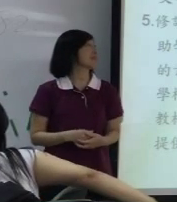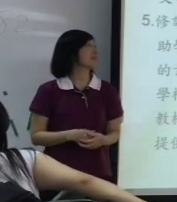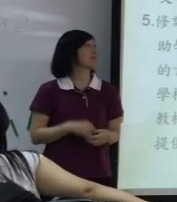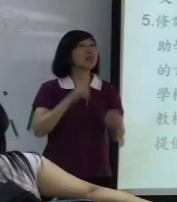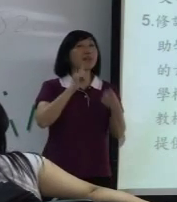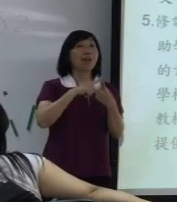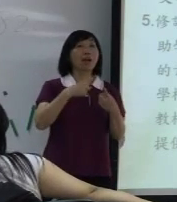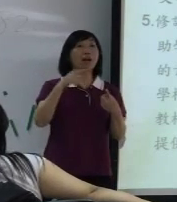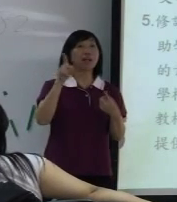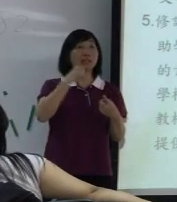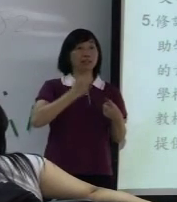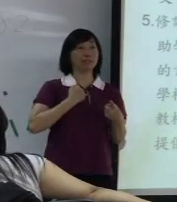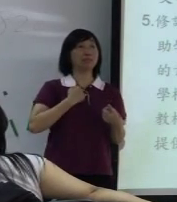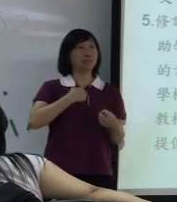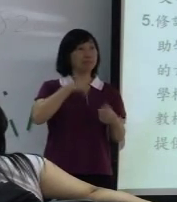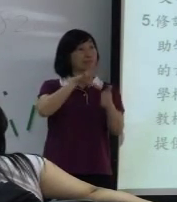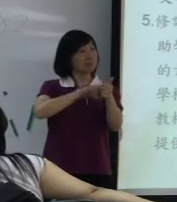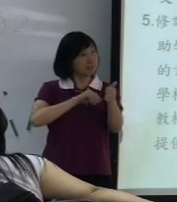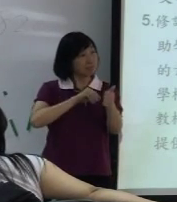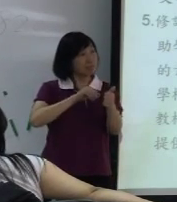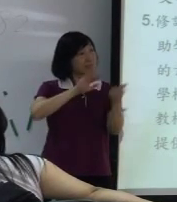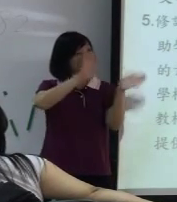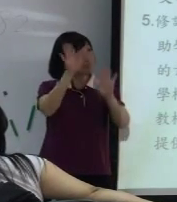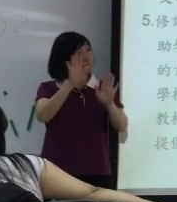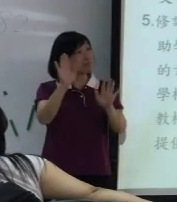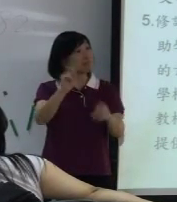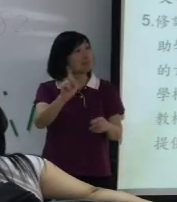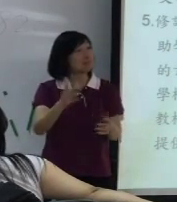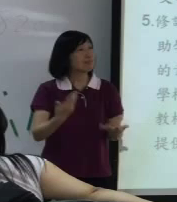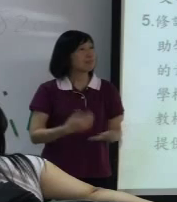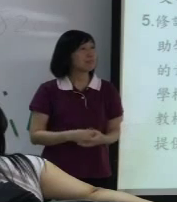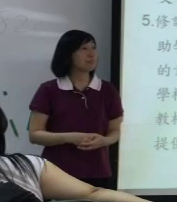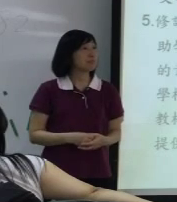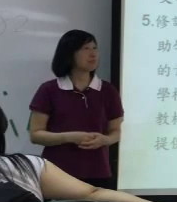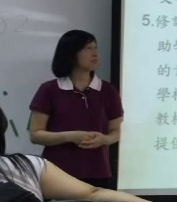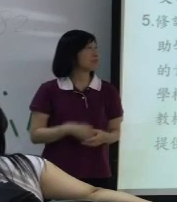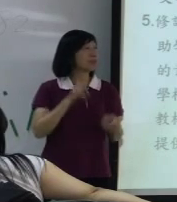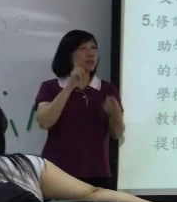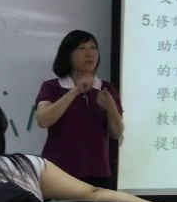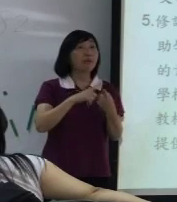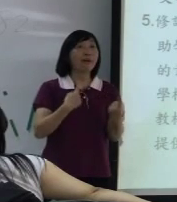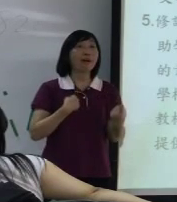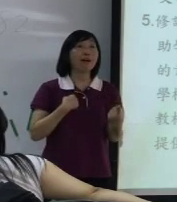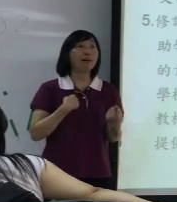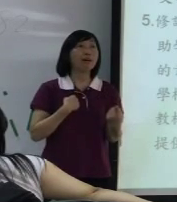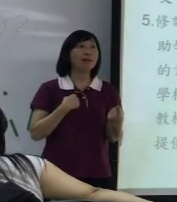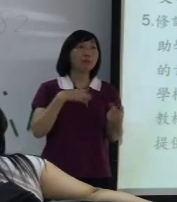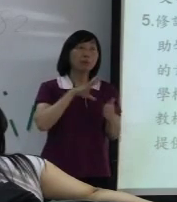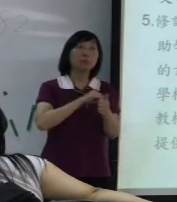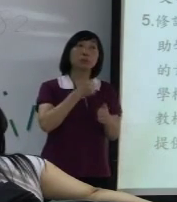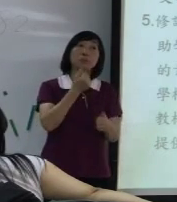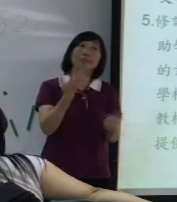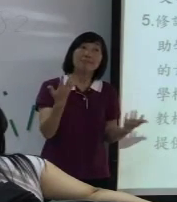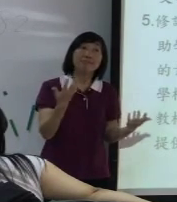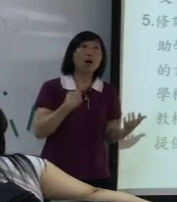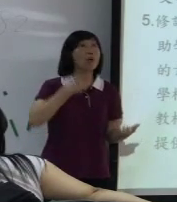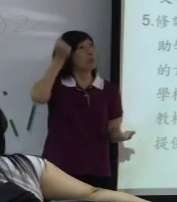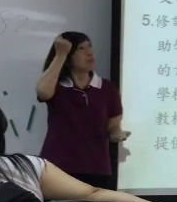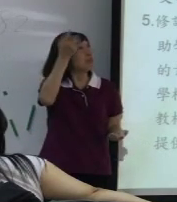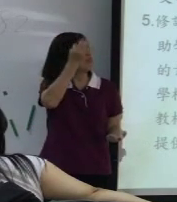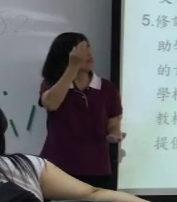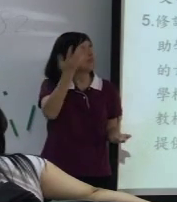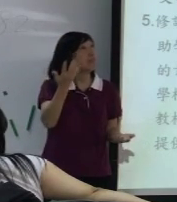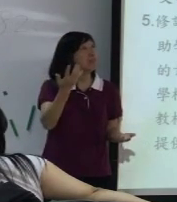者了解学习之后有多少成效，你记得多